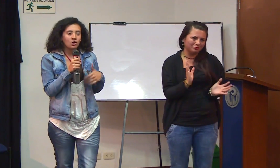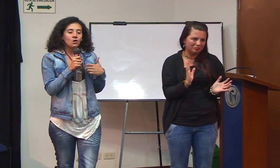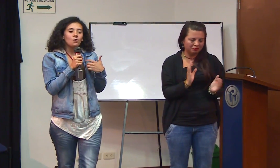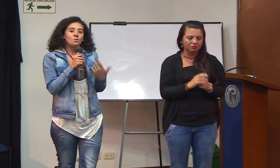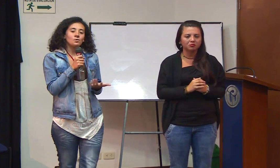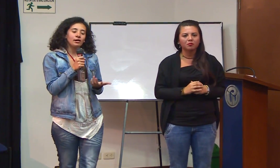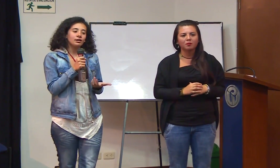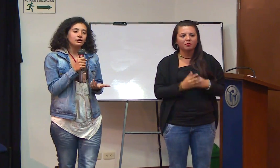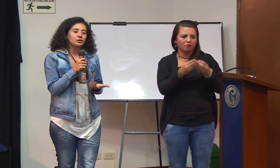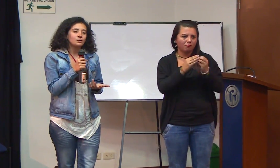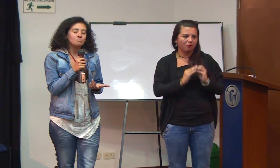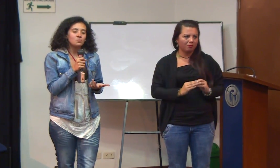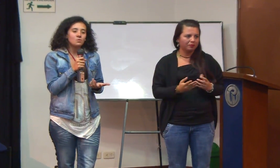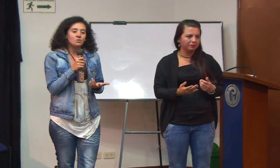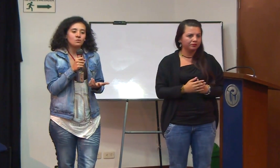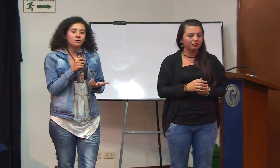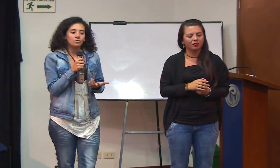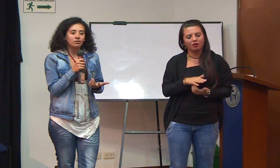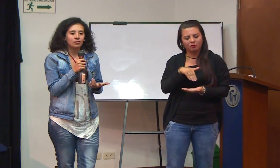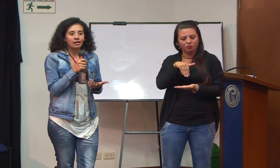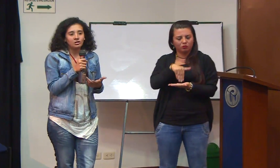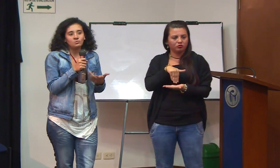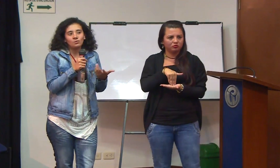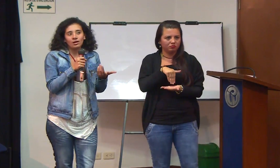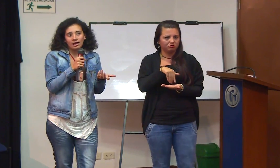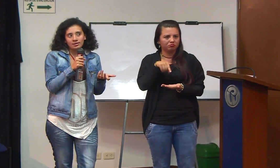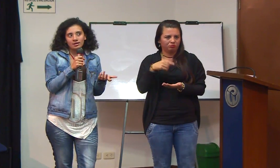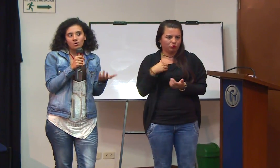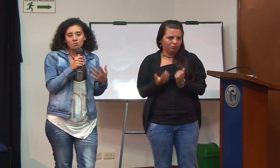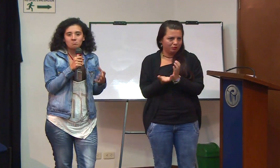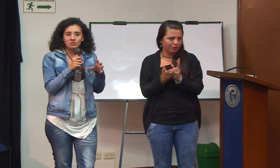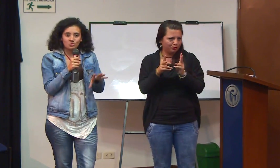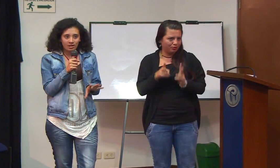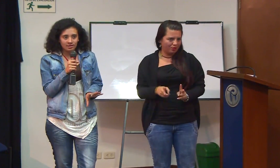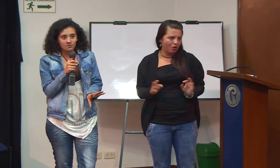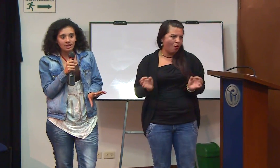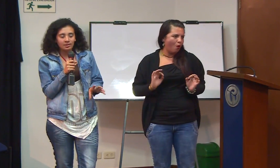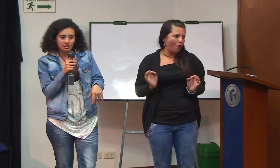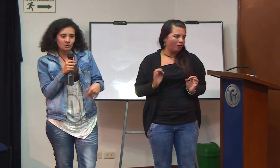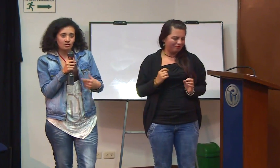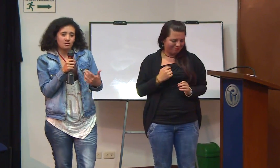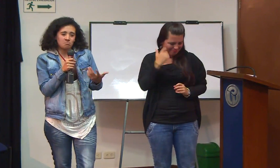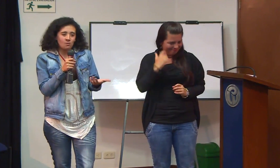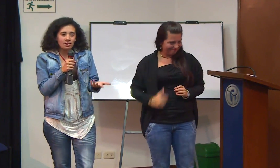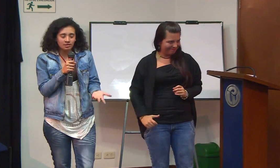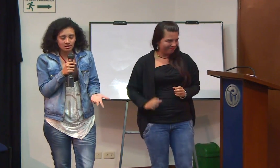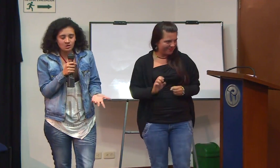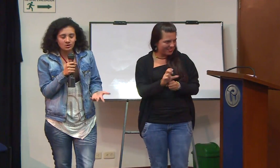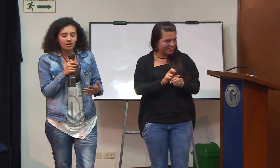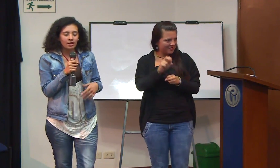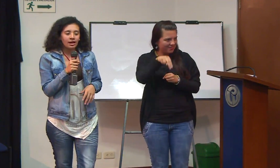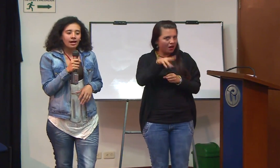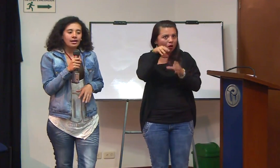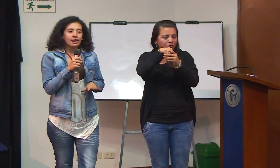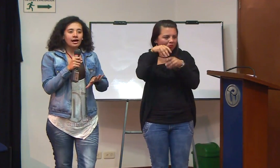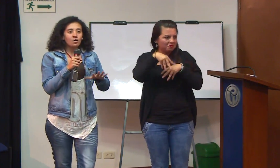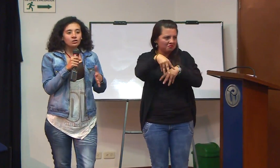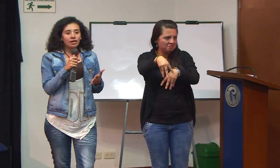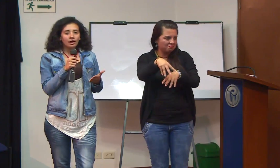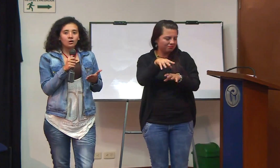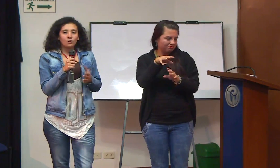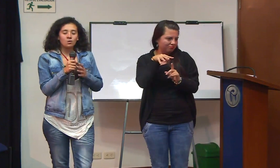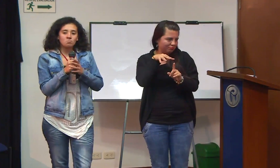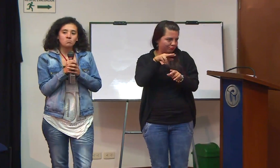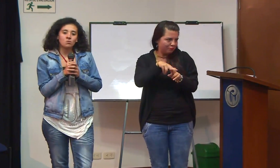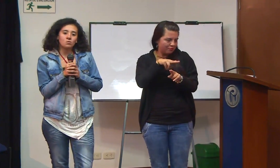diferentes. Una, como estudiante o como persona civil dentro de una movilización, y la